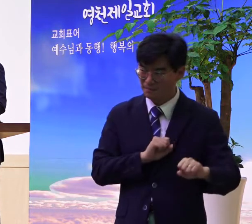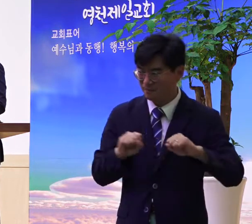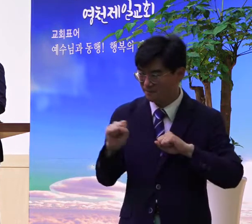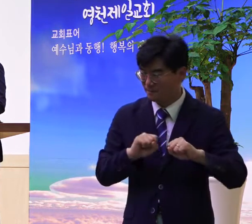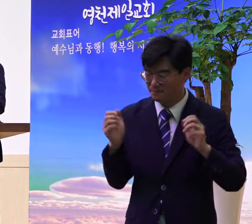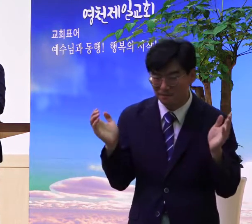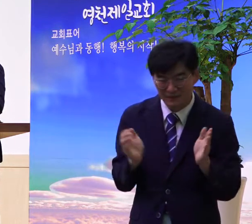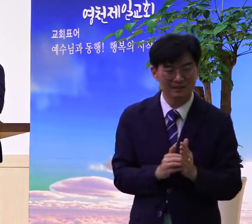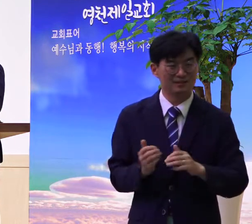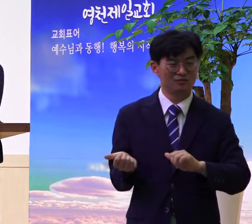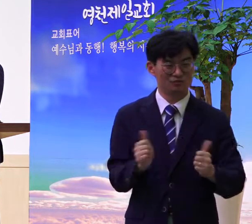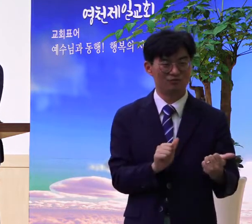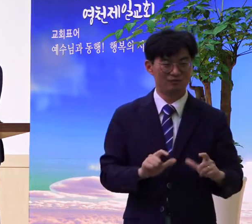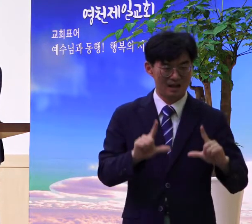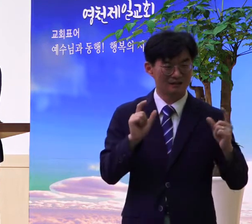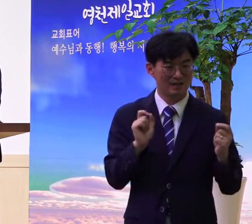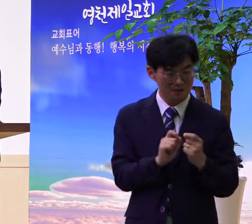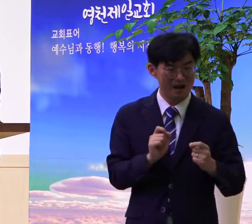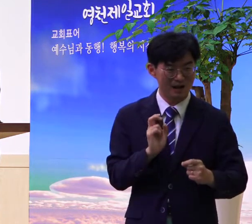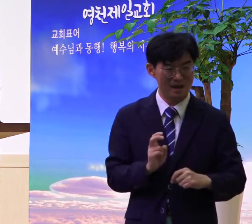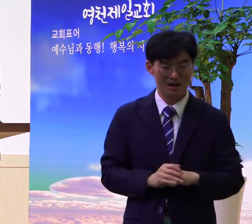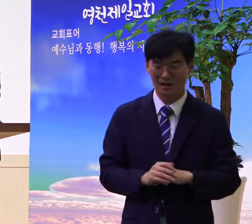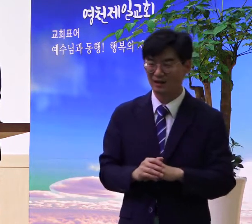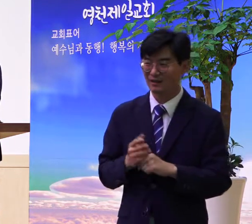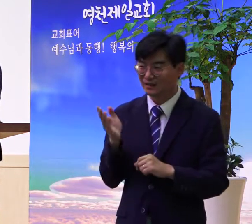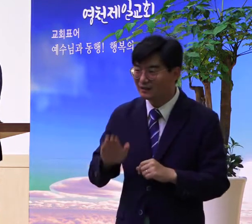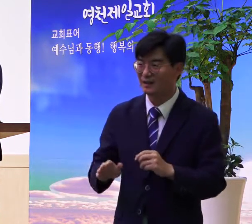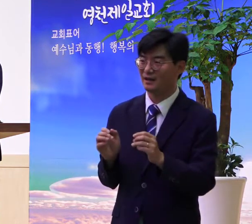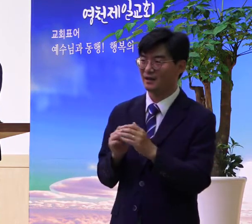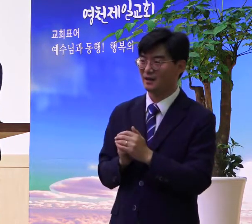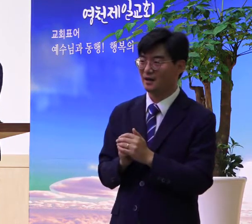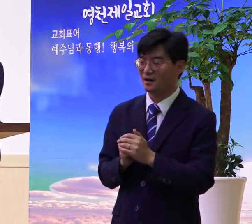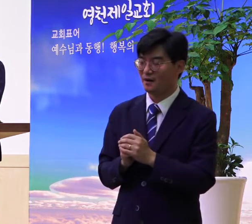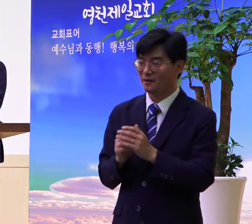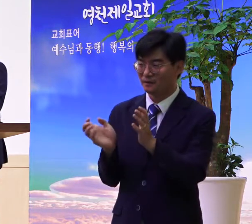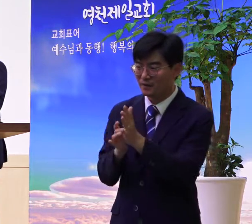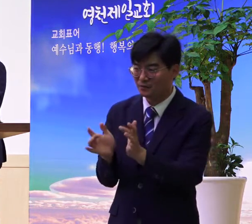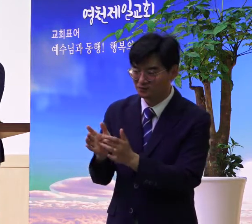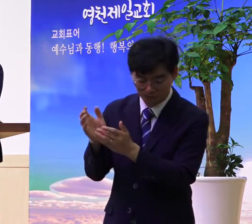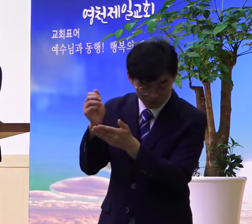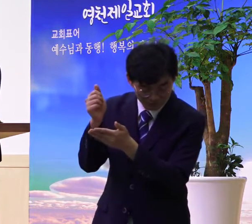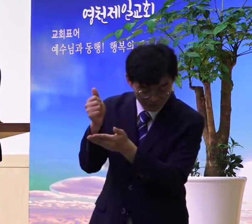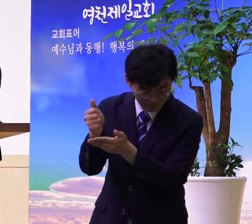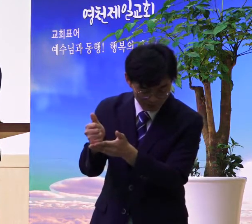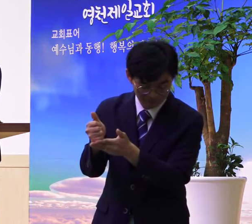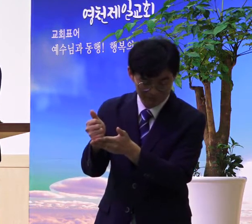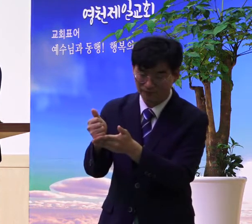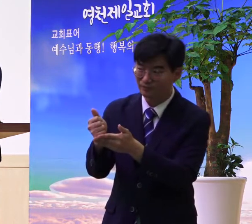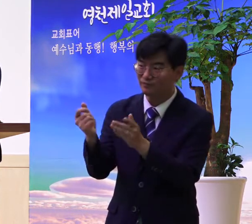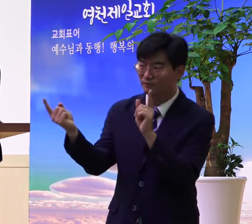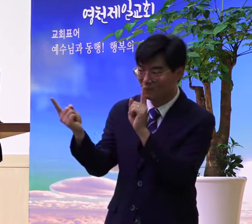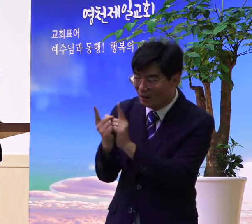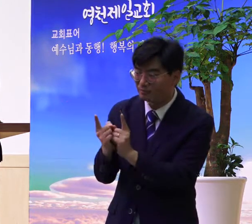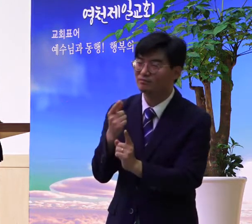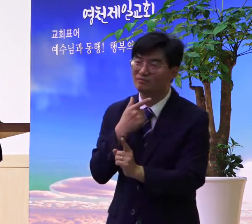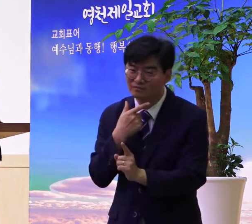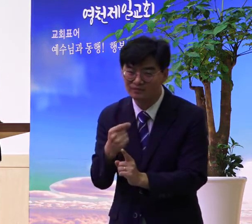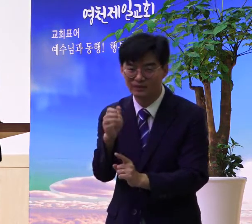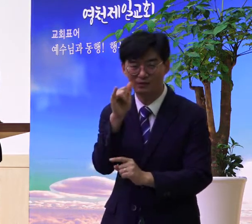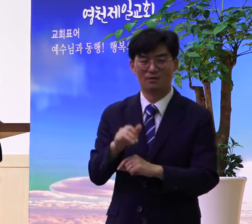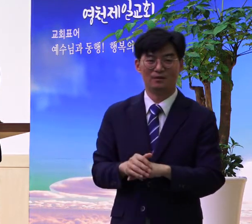것은 바울이 자신의 인생의 모든 순간 예수님 만난 이후로부터 평생 자신의 생명을 다해 모든